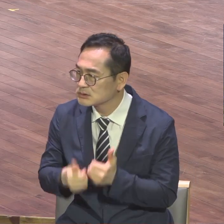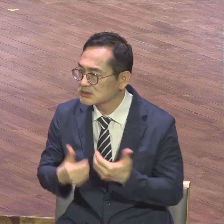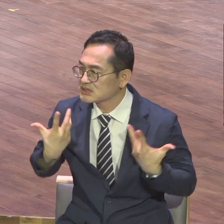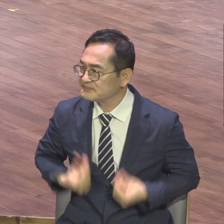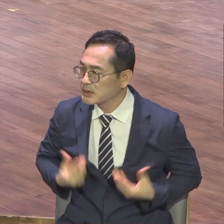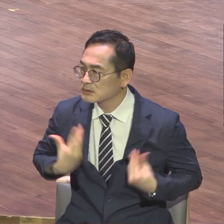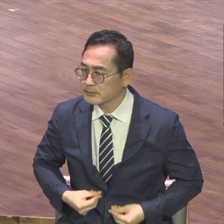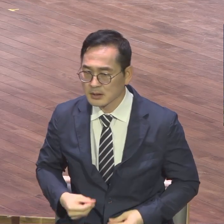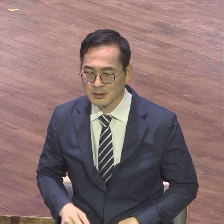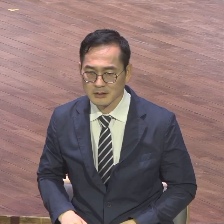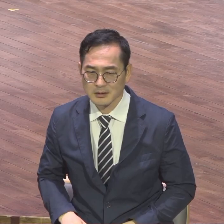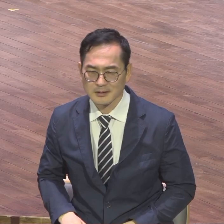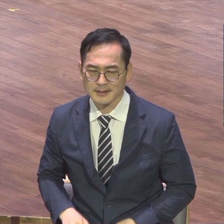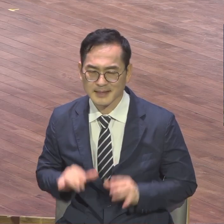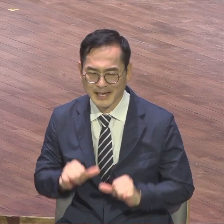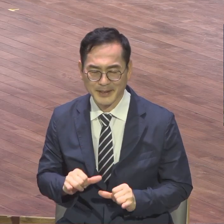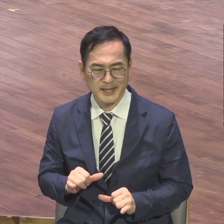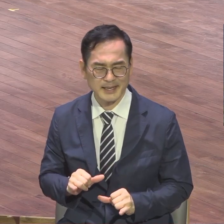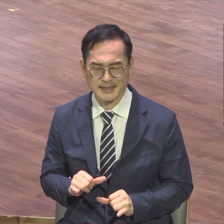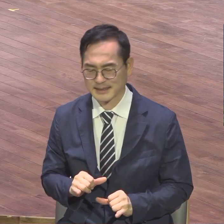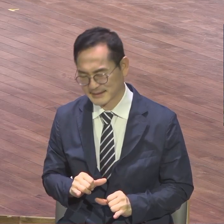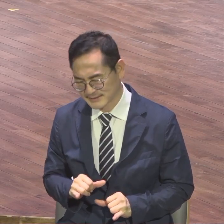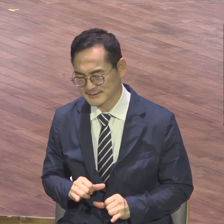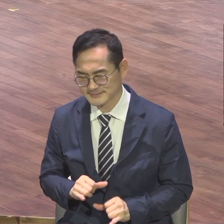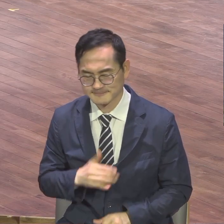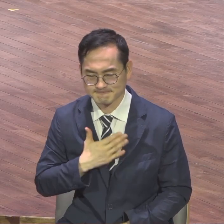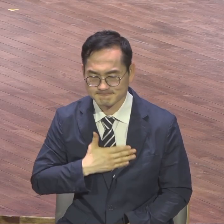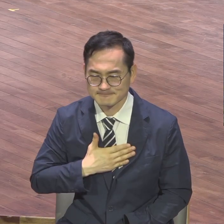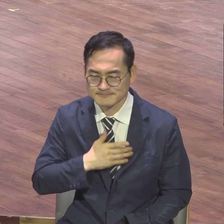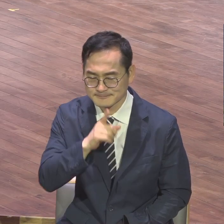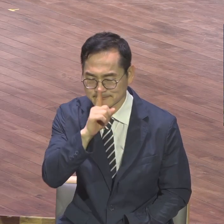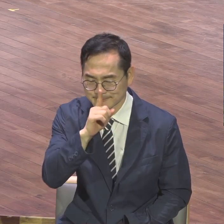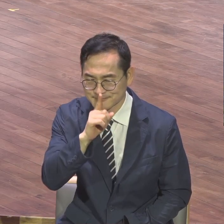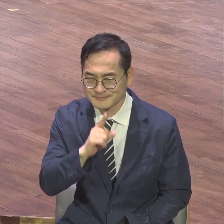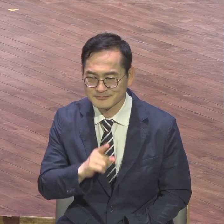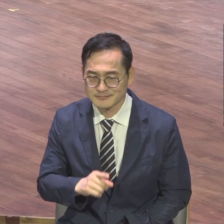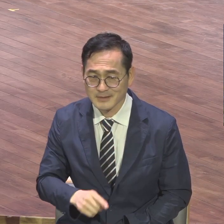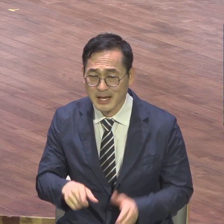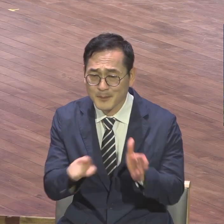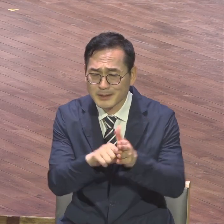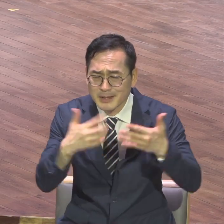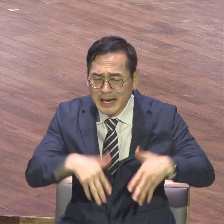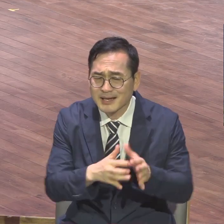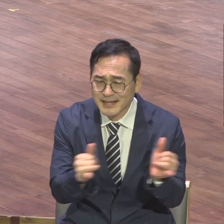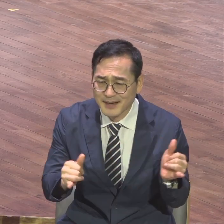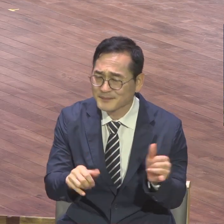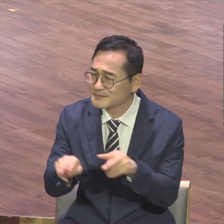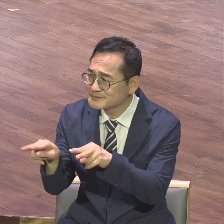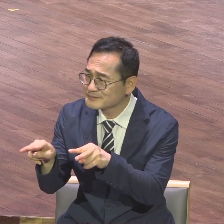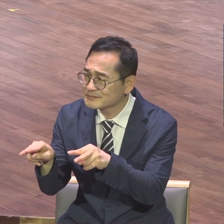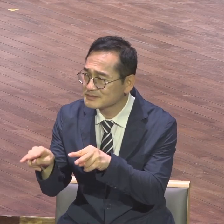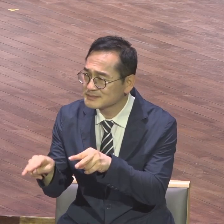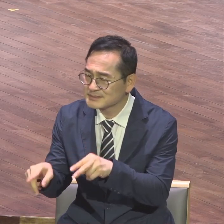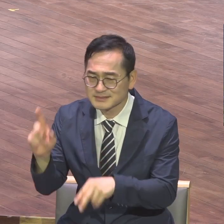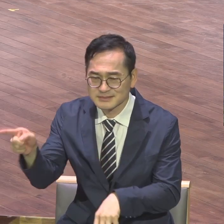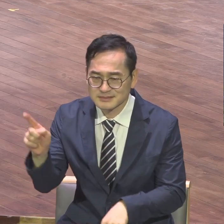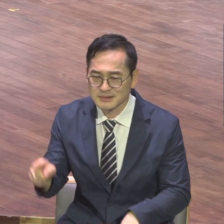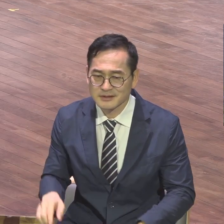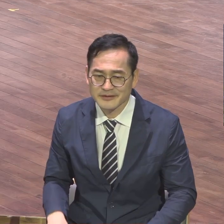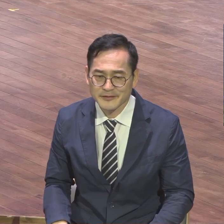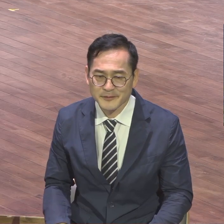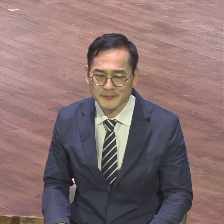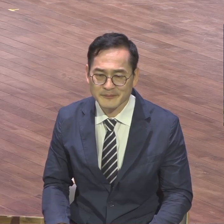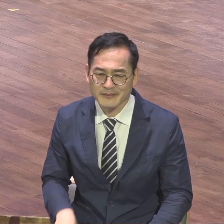말도 안 했어요. 아멘. 믿음이 약한 자 시험 들까 싶었어. 바울이 지금 이렇게 하는